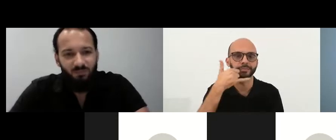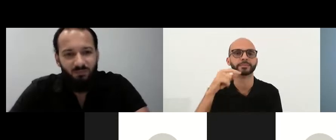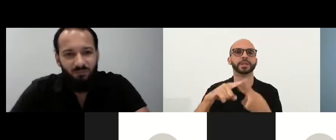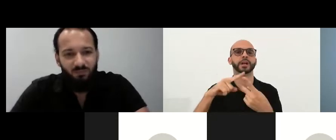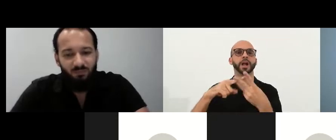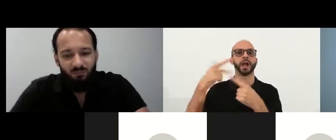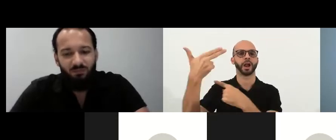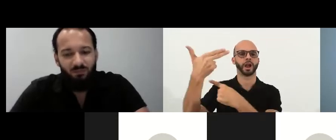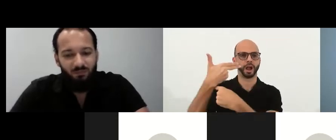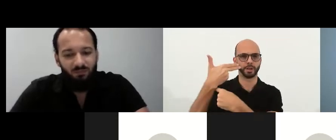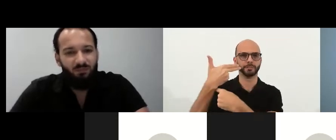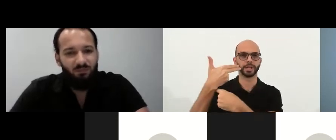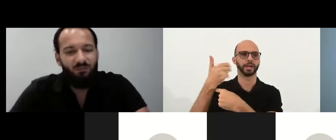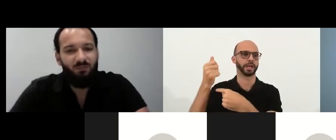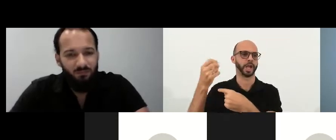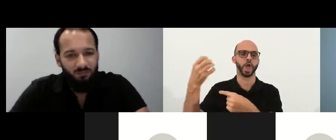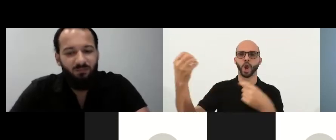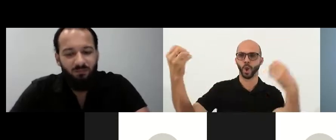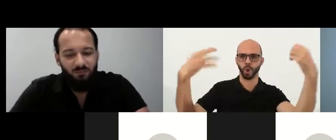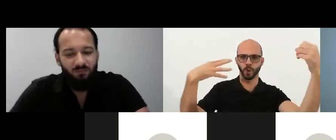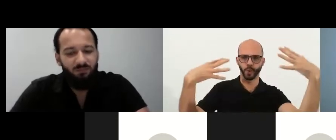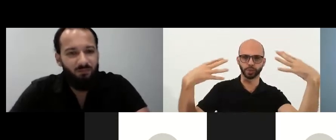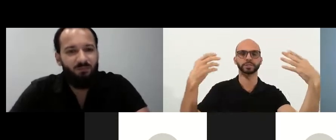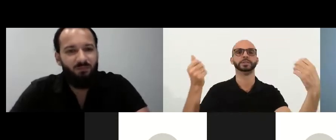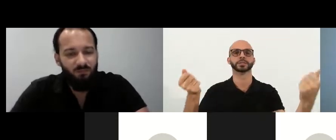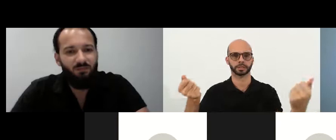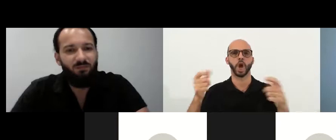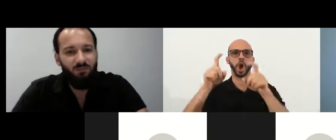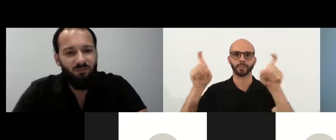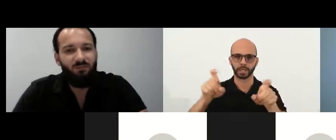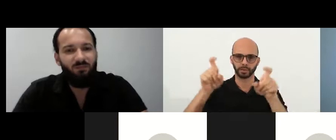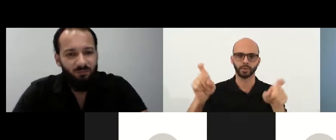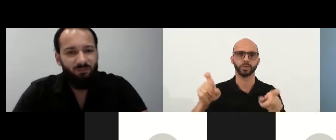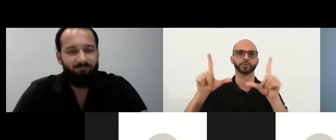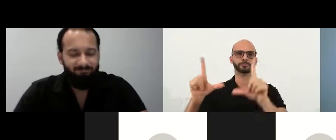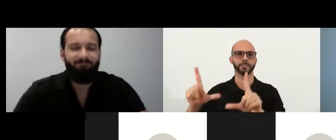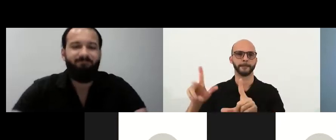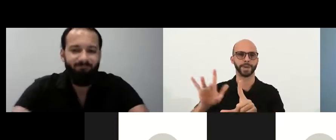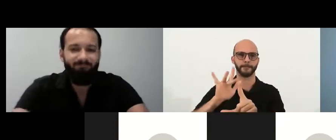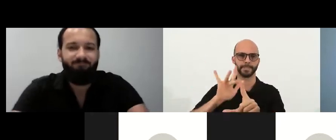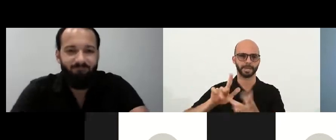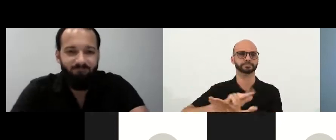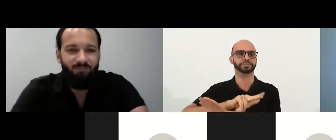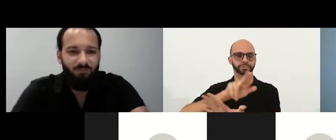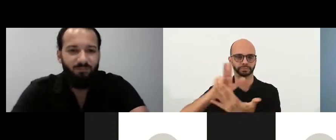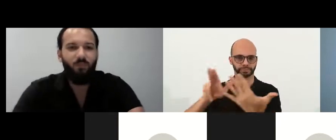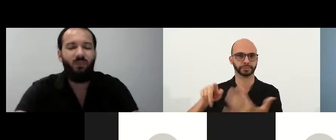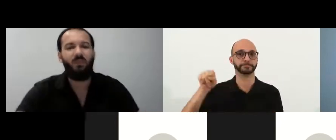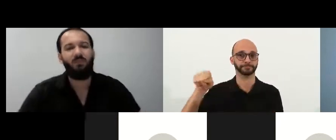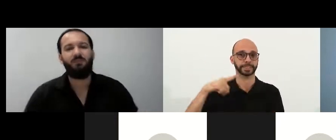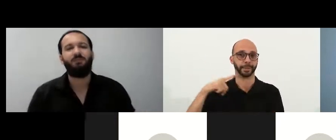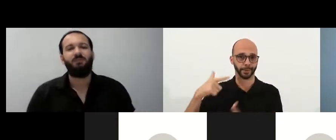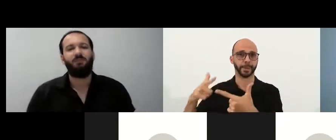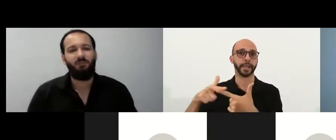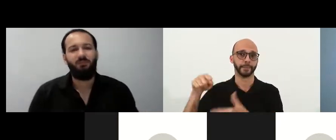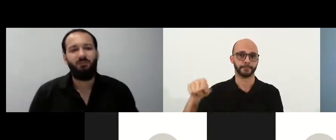relação à tecnologia, né, com relação, por exemplo, a comprar celular, a equipamento de luz, câmera, né,